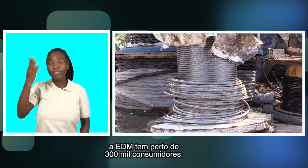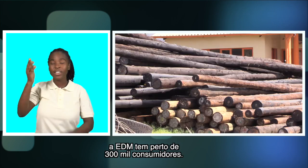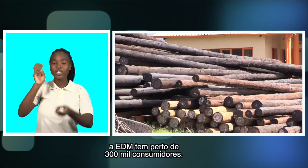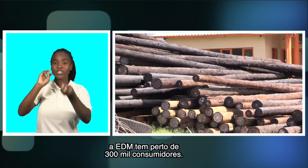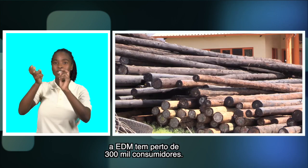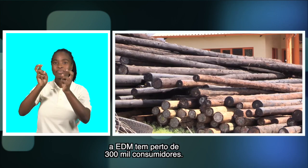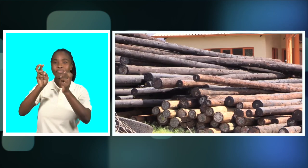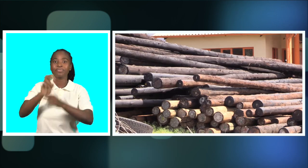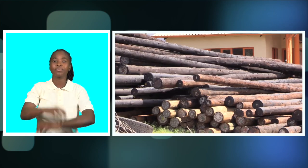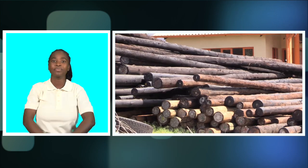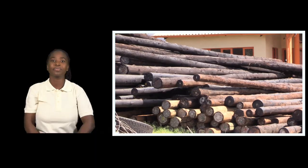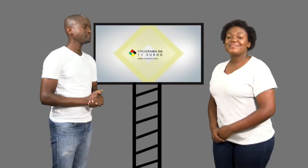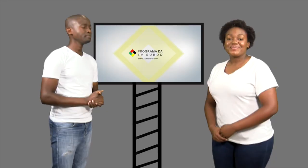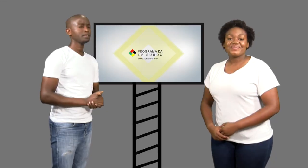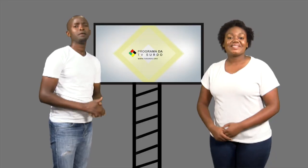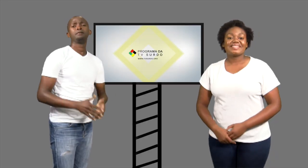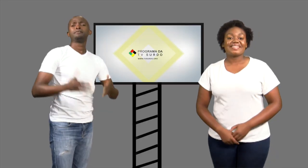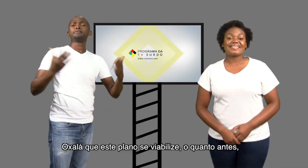consumidores.